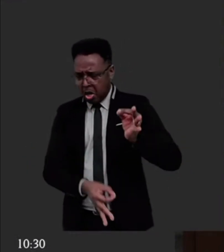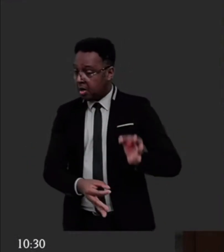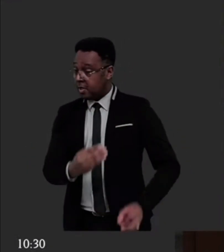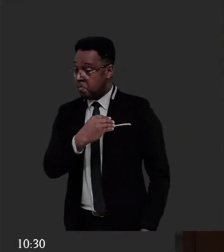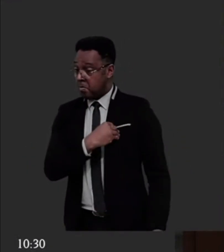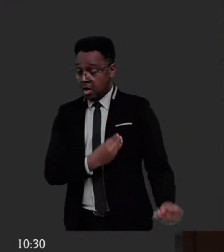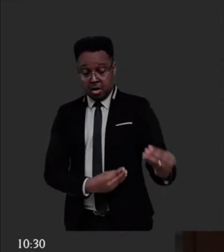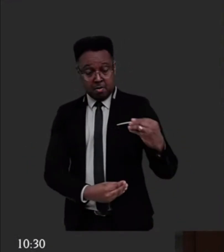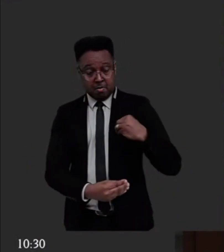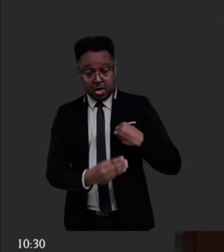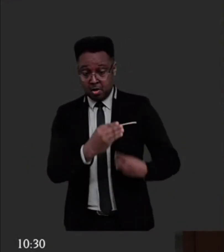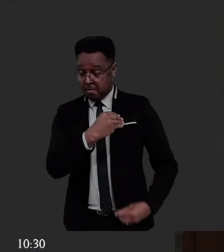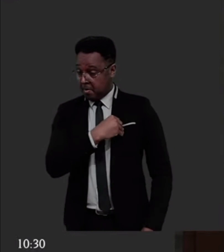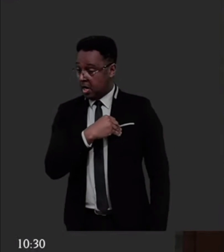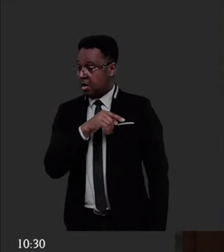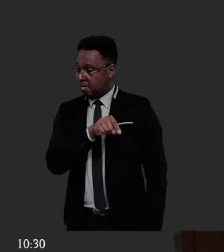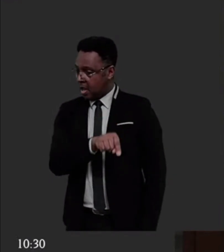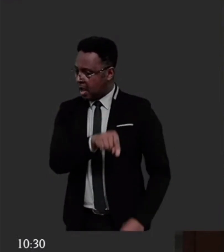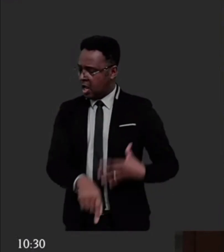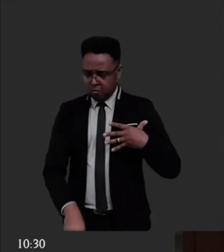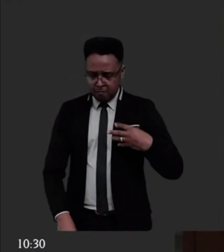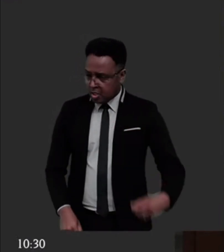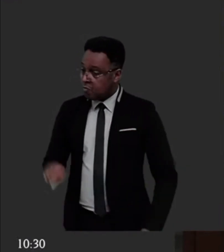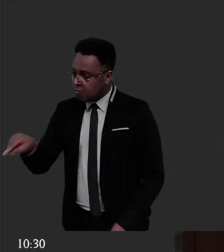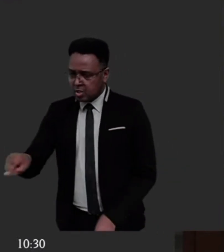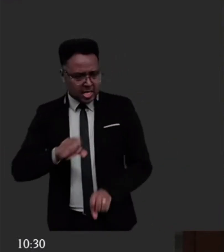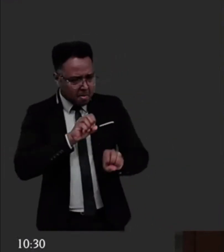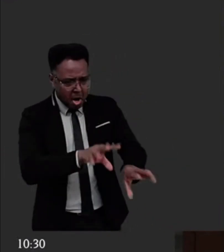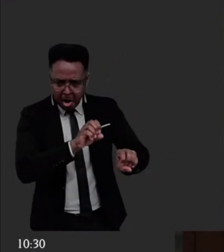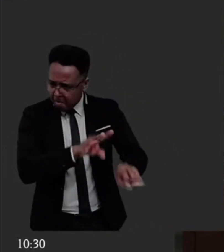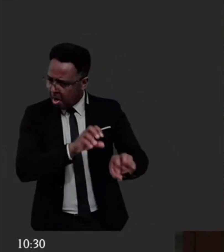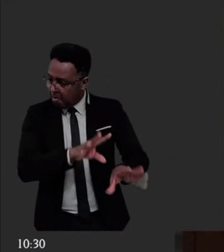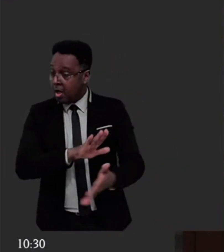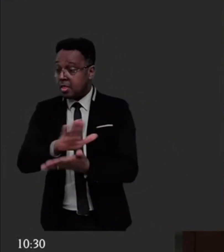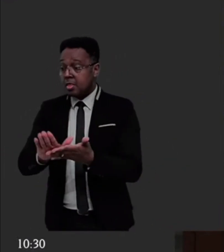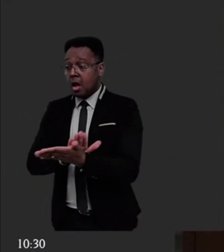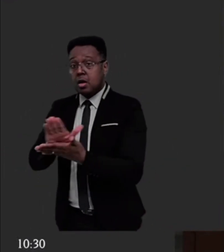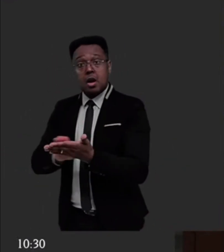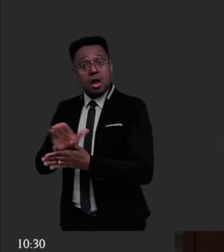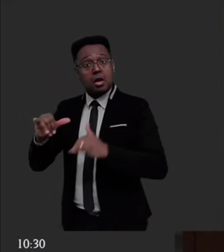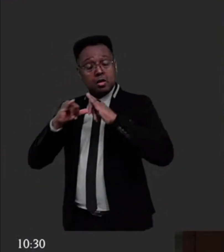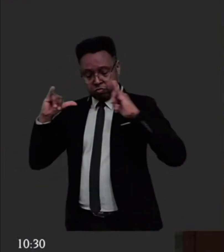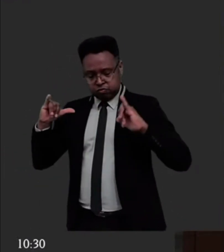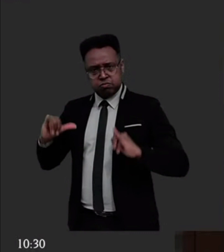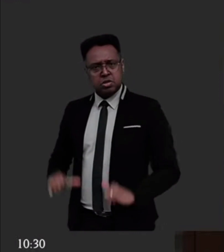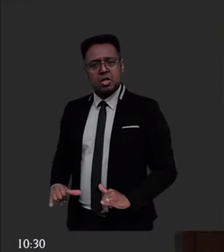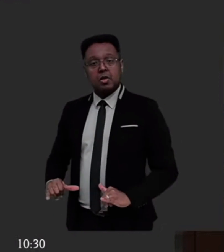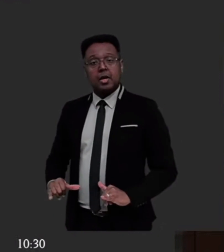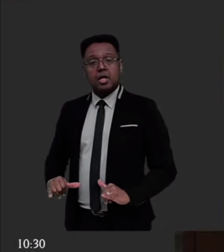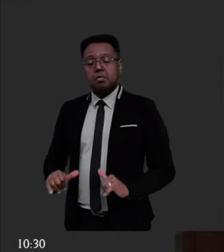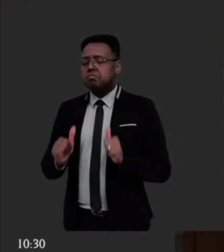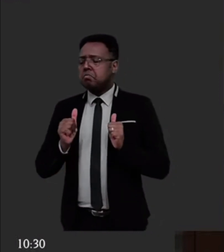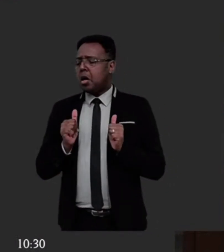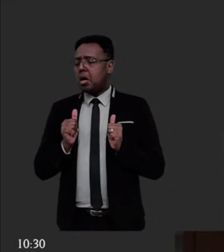filhos execráveis, não os repreendeu, e a omissão do sacerdote causou grande mal ao povo